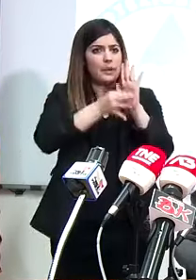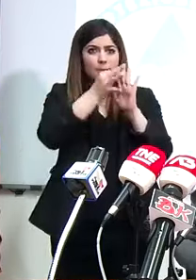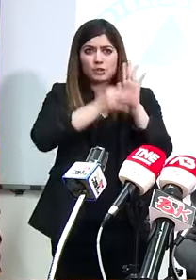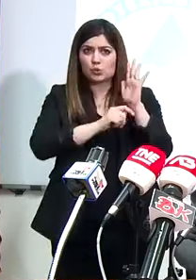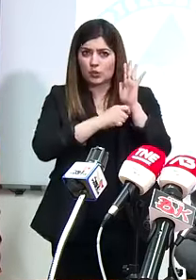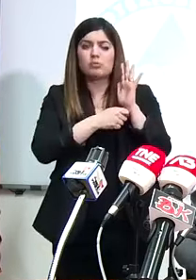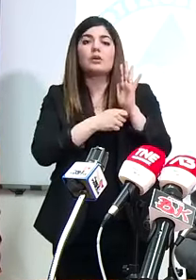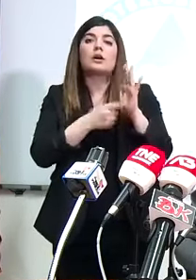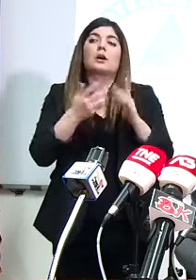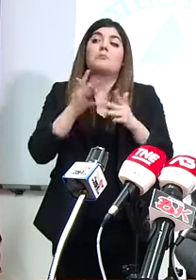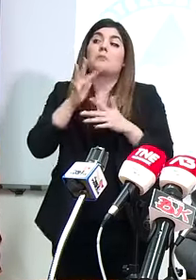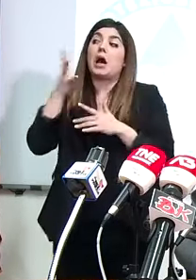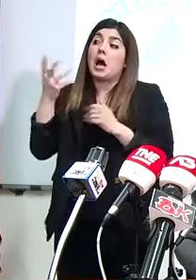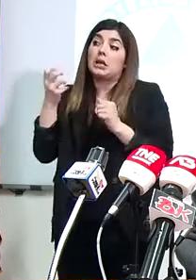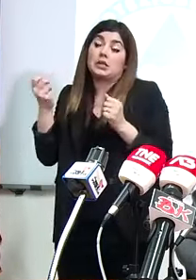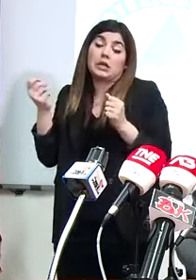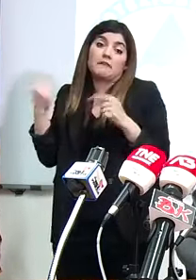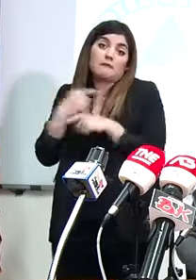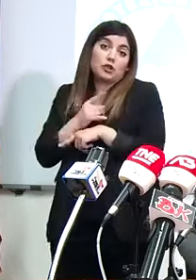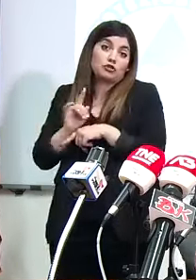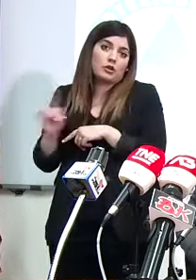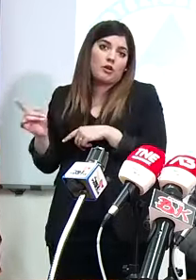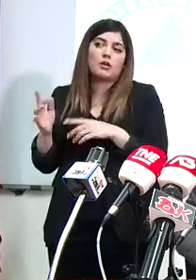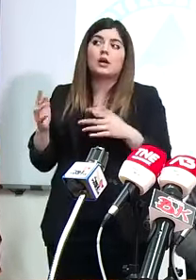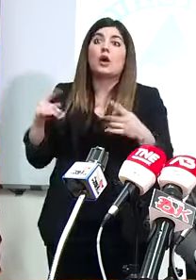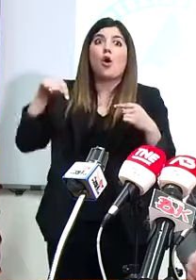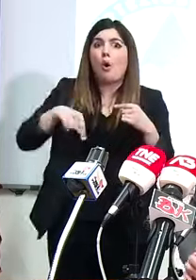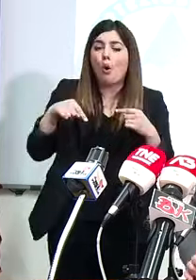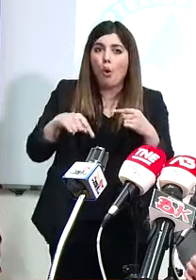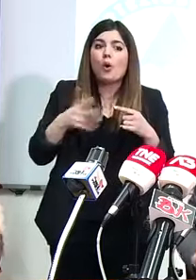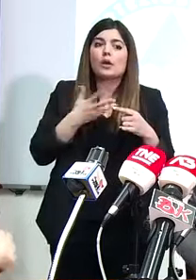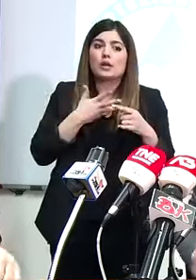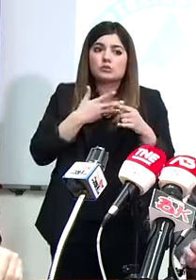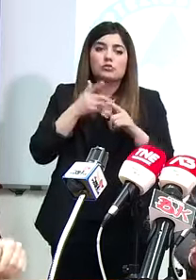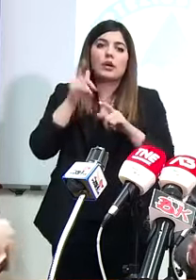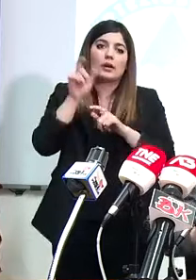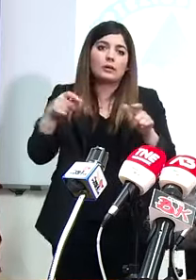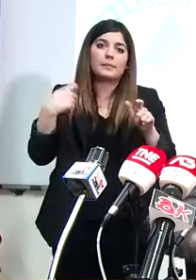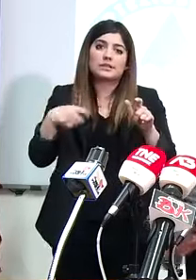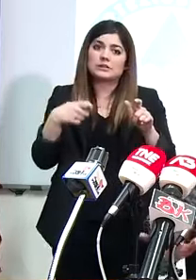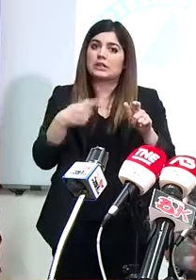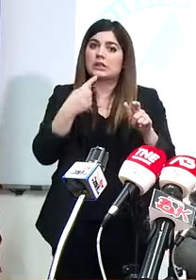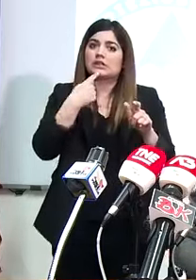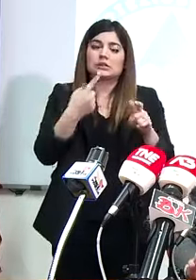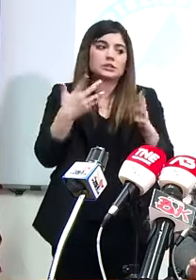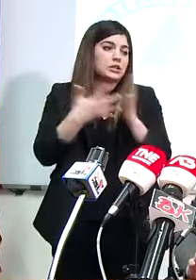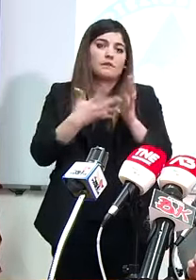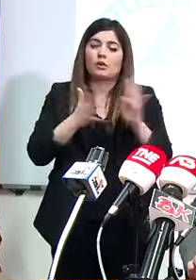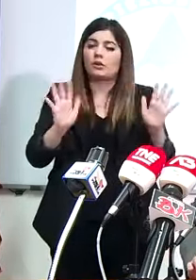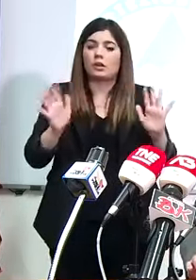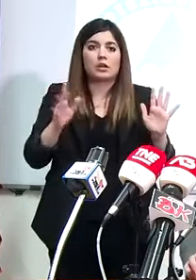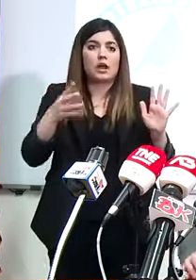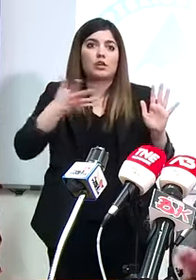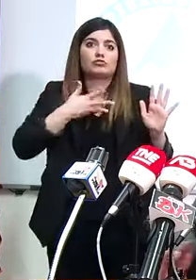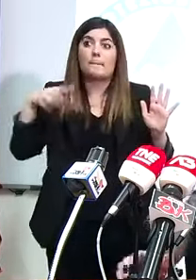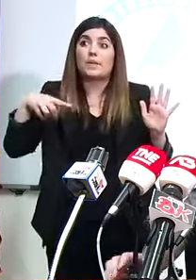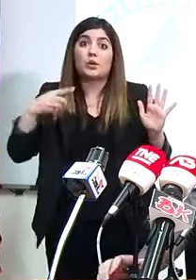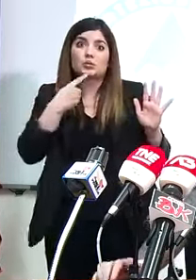e altri invece sono in grossa difficoltà immagini all'umbria si interviene all abruzzo c ciao ragazzi non vedo alba